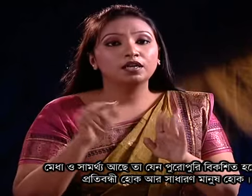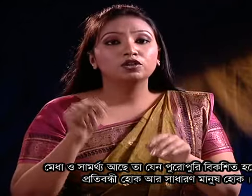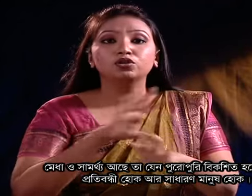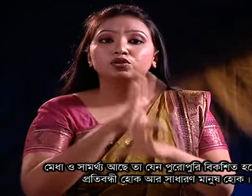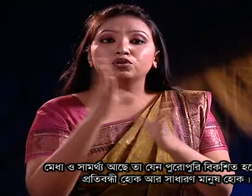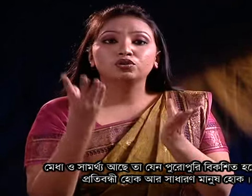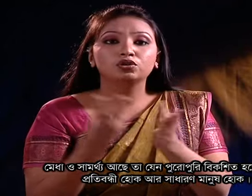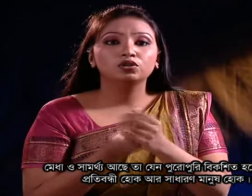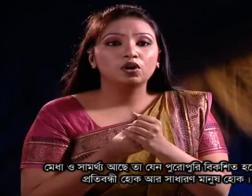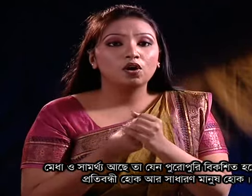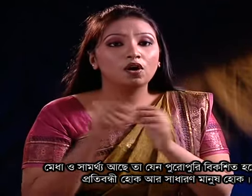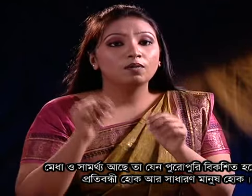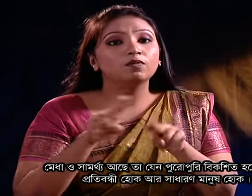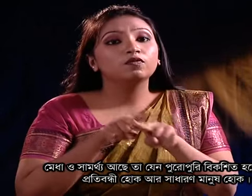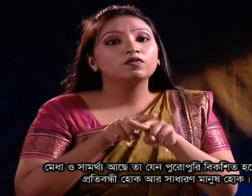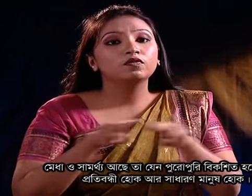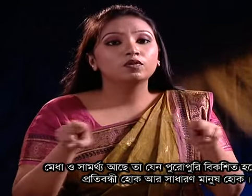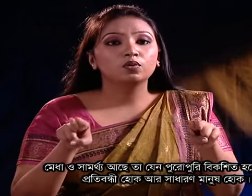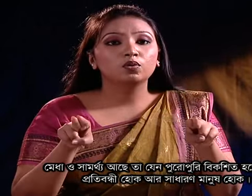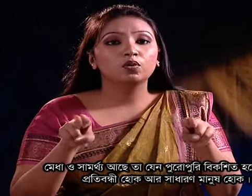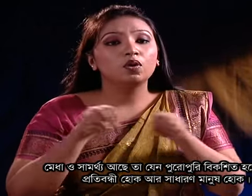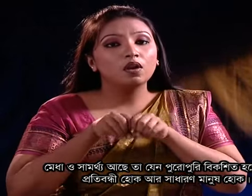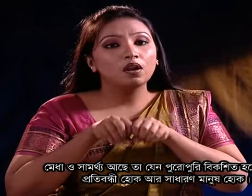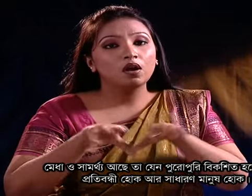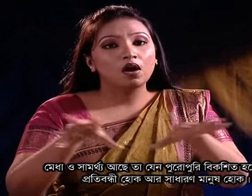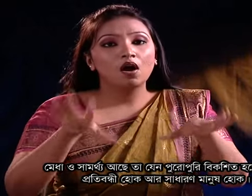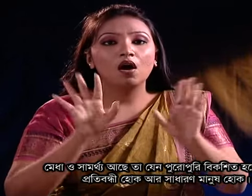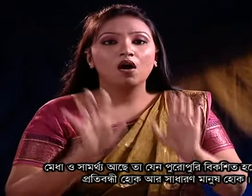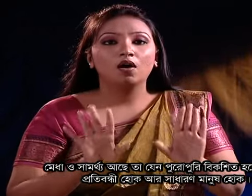তা যেন পুরোপুরি বিকশিত হতে পারে।